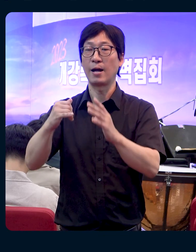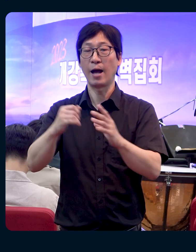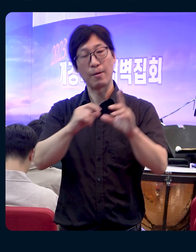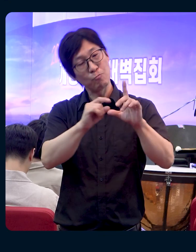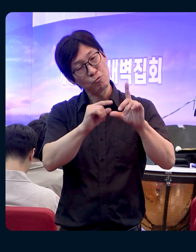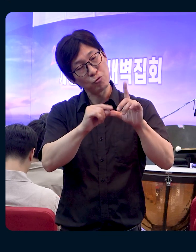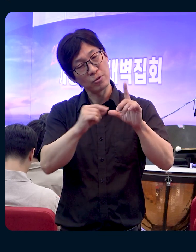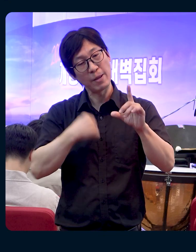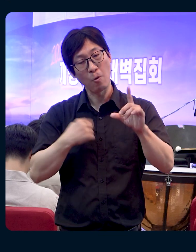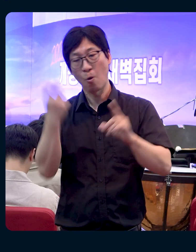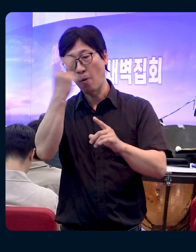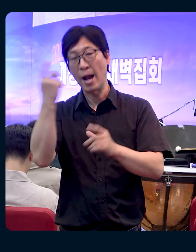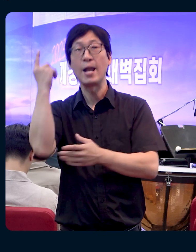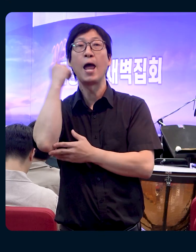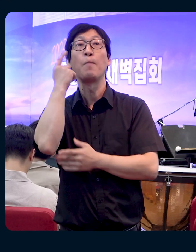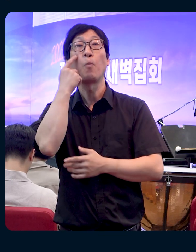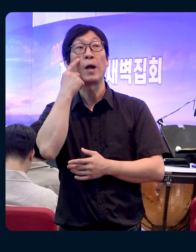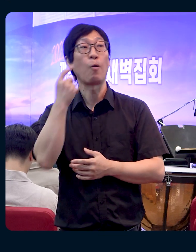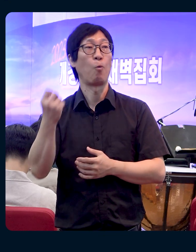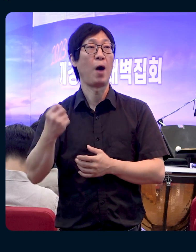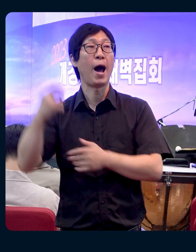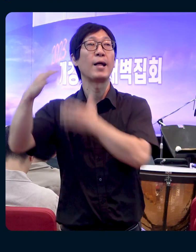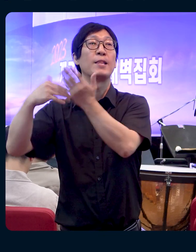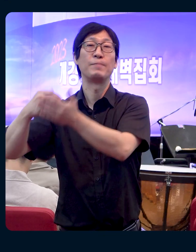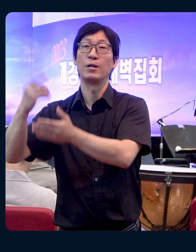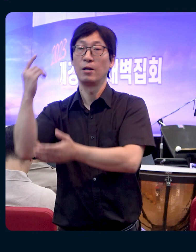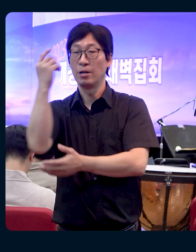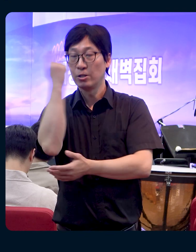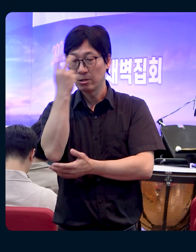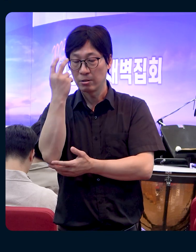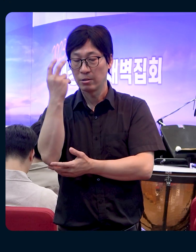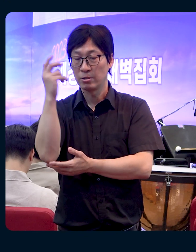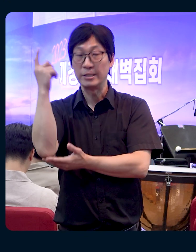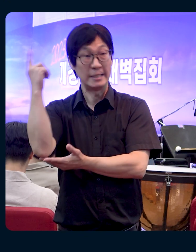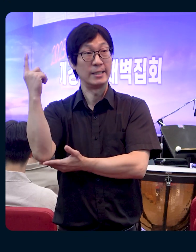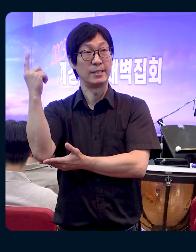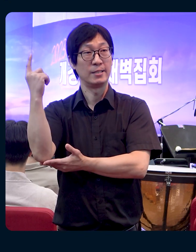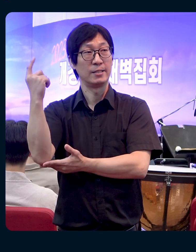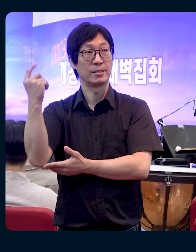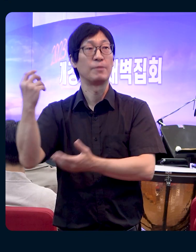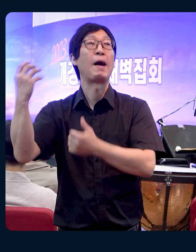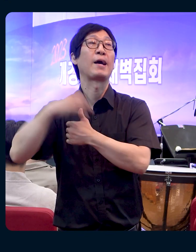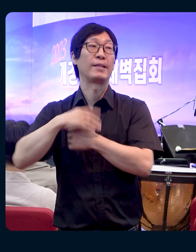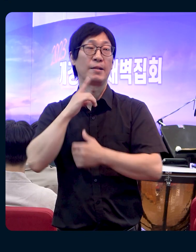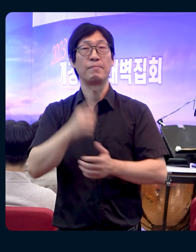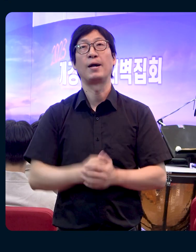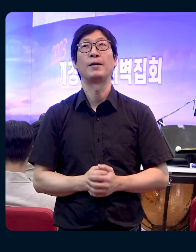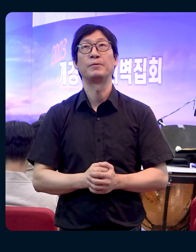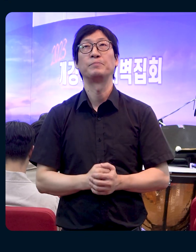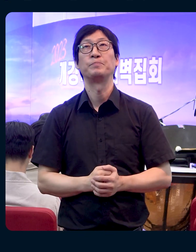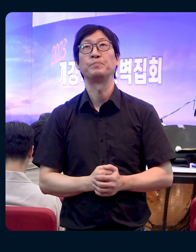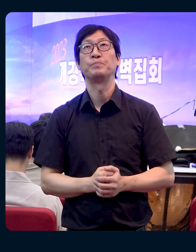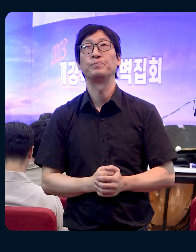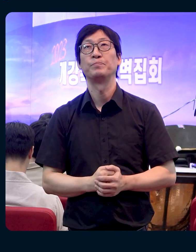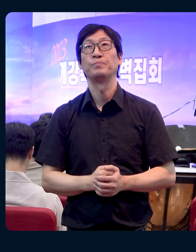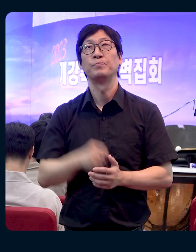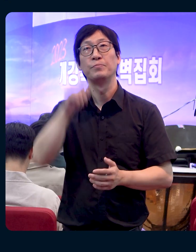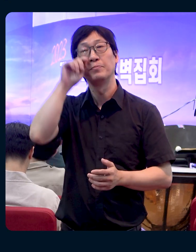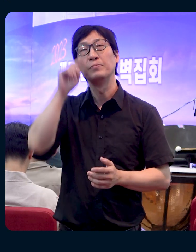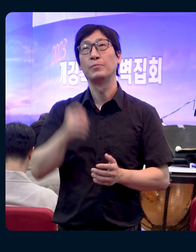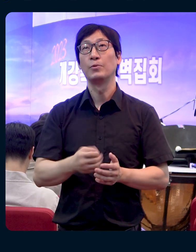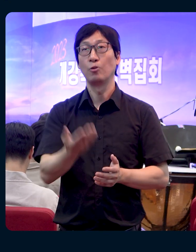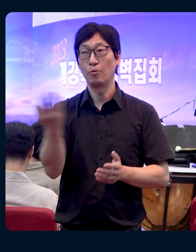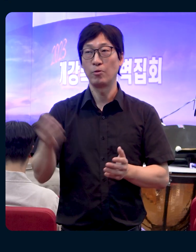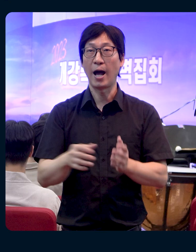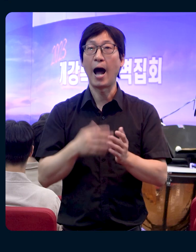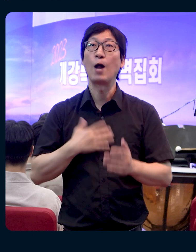관리하라고 맡기셨다 라고 하는 그거예요. 유명한 이야기 있지 않습니까? 뭐 여러분 많이 들었던